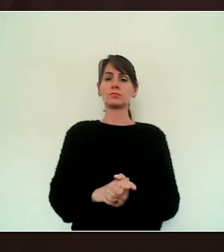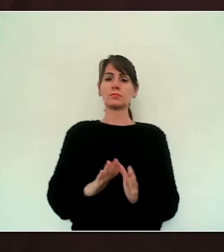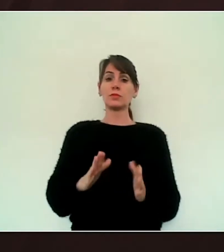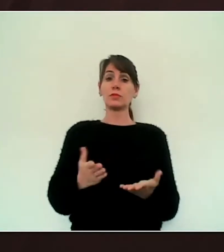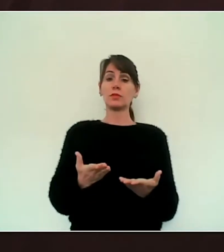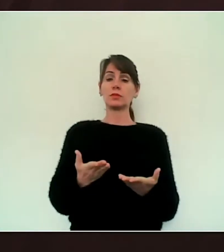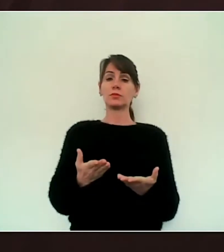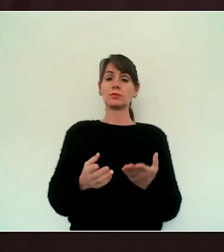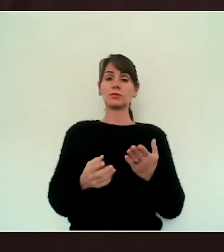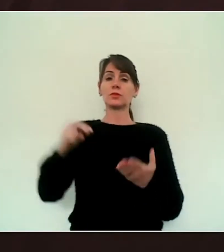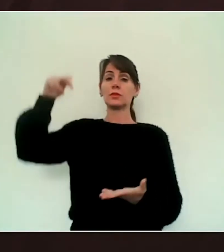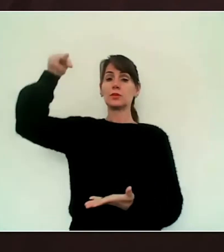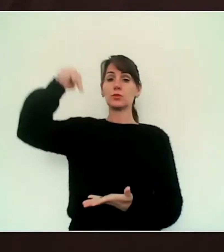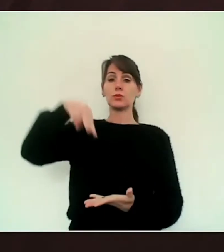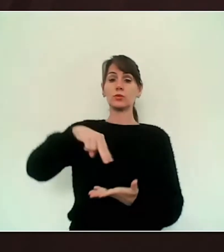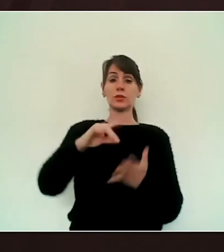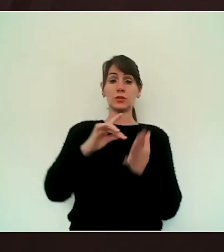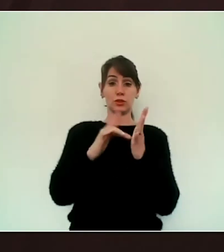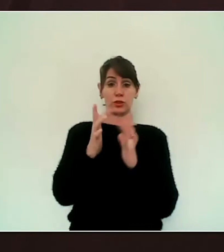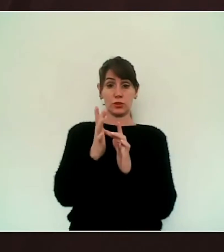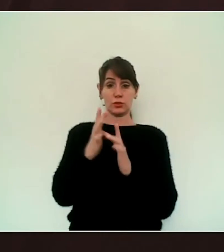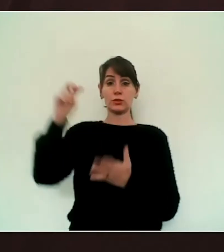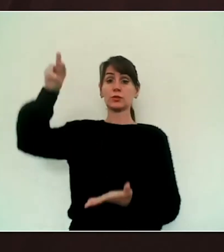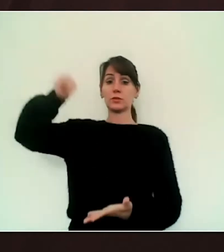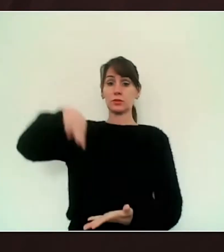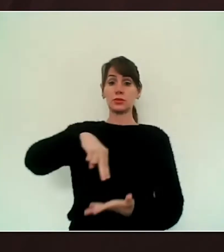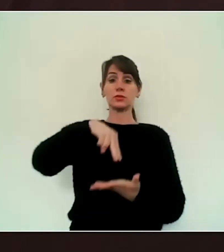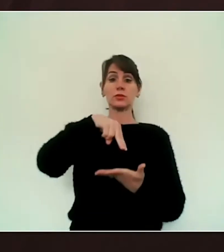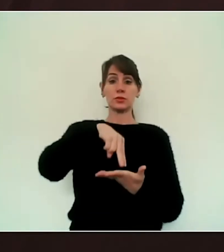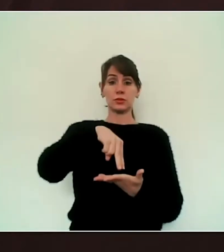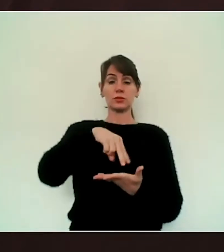terra, o semeador que é Jesus,